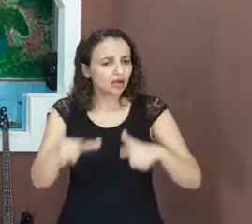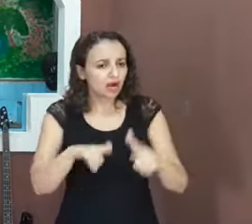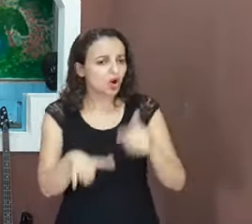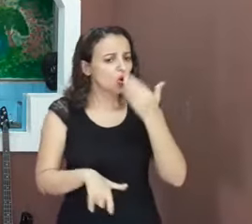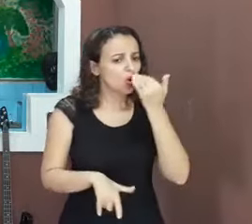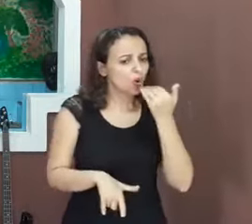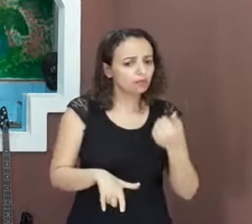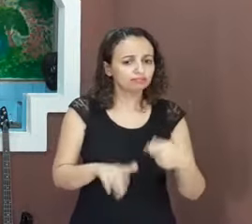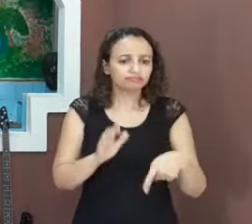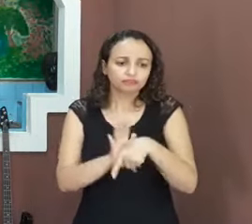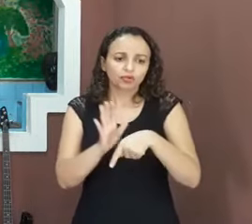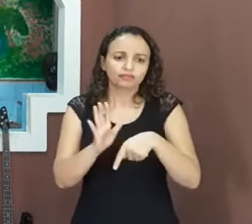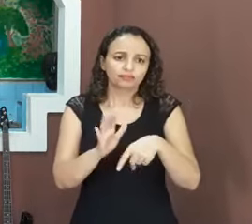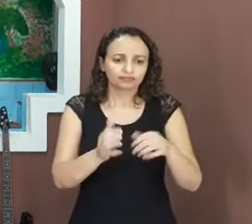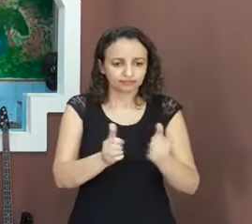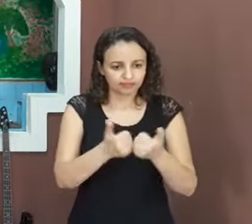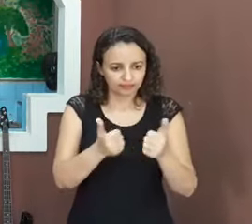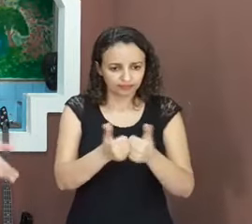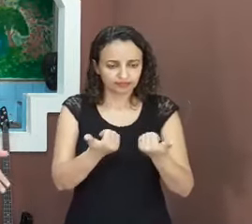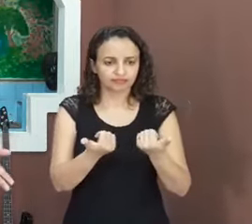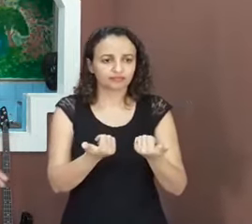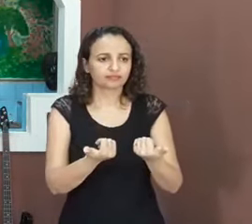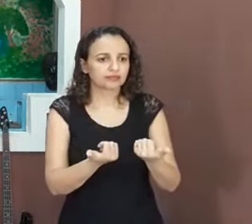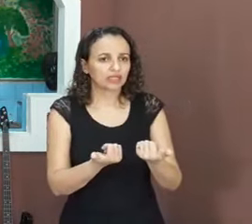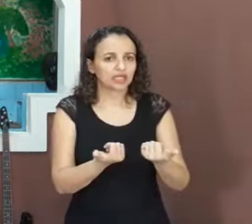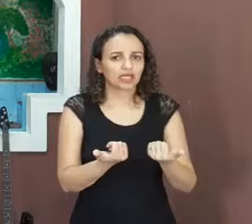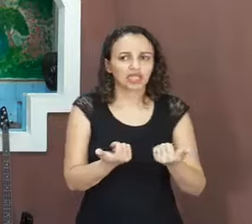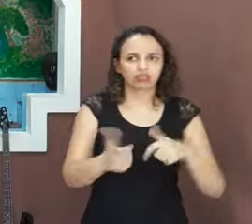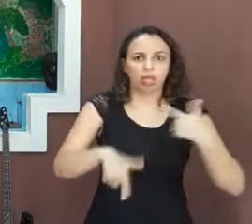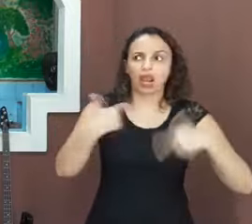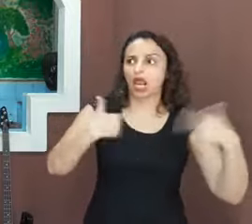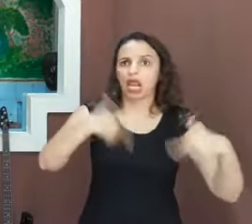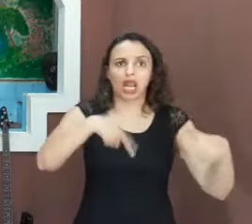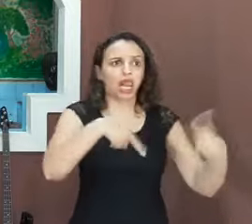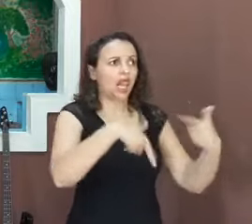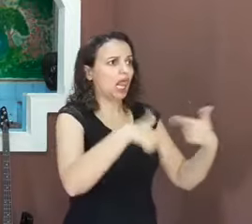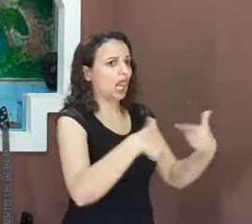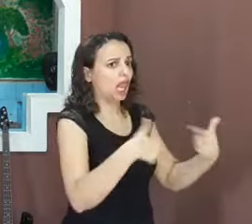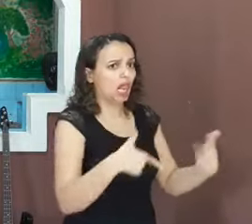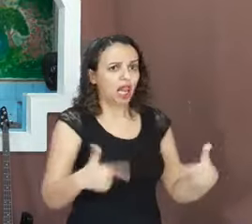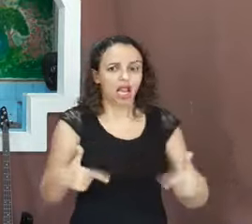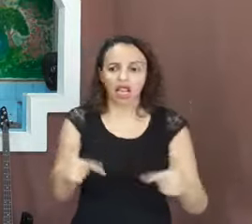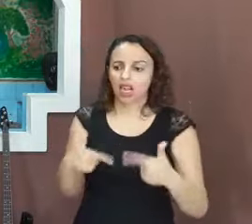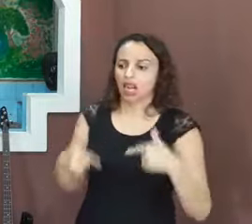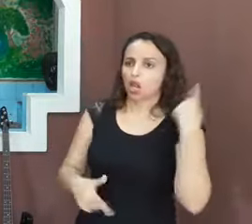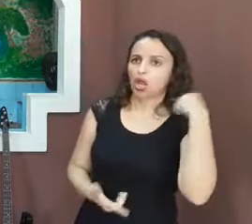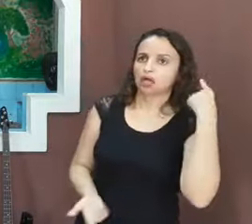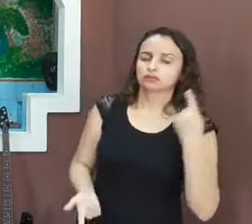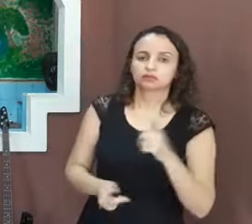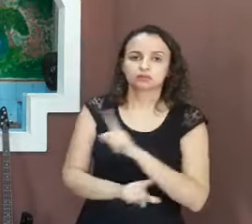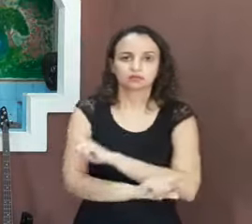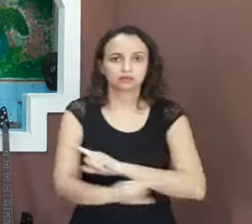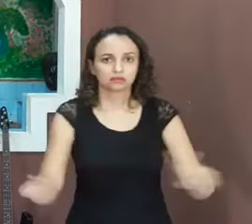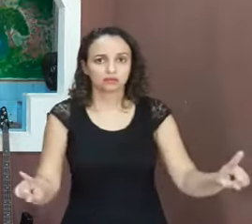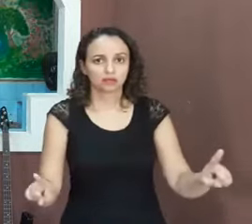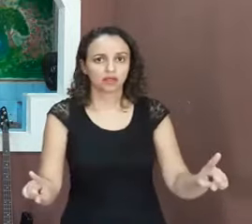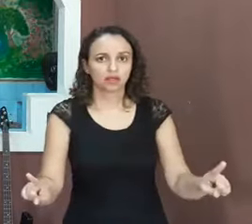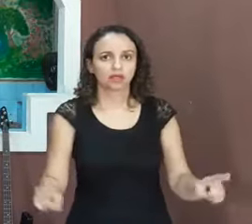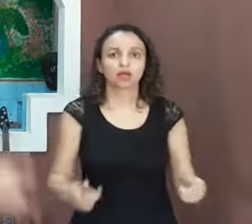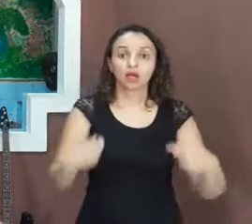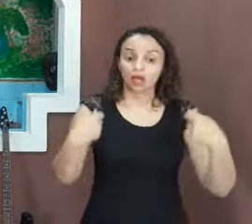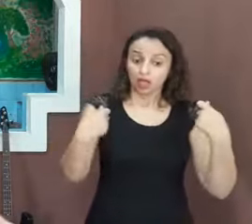falando. Não é para se matar para trabalhar, é para trabalhar tranquilamente. Nós temos visto também pessoas, irmãos da igreja, até a igreja do Senhor,